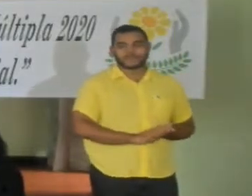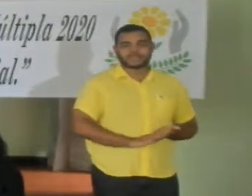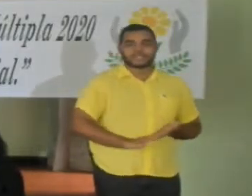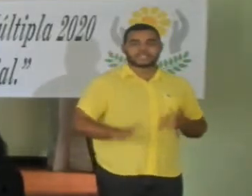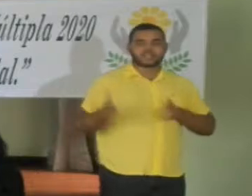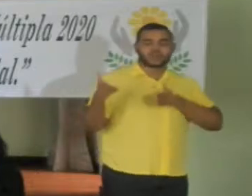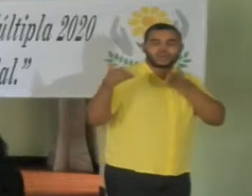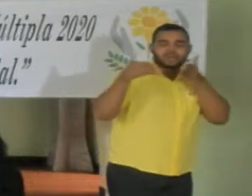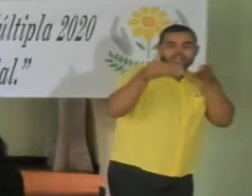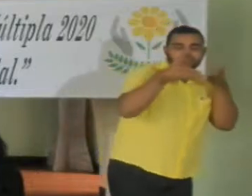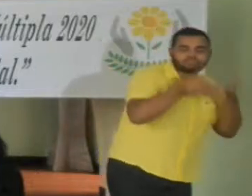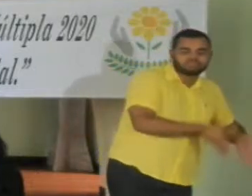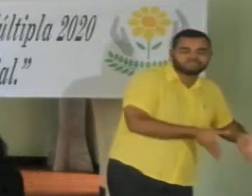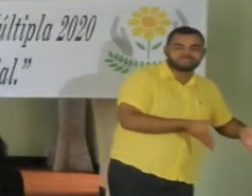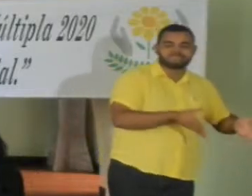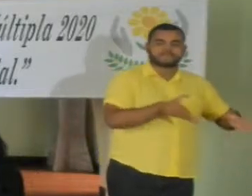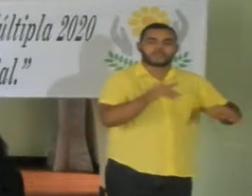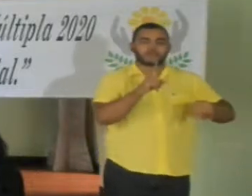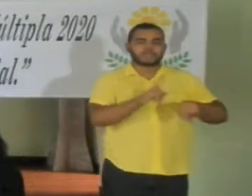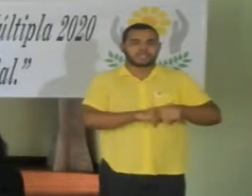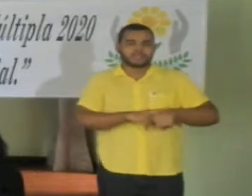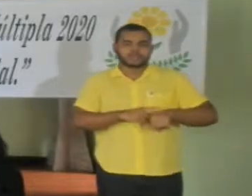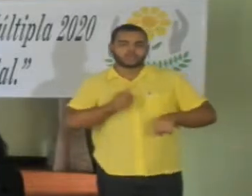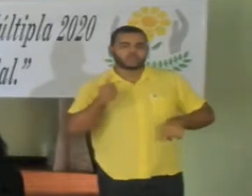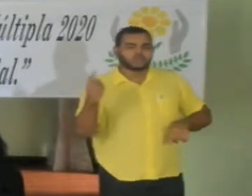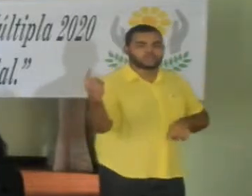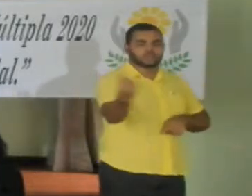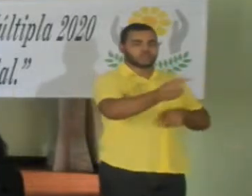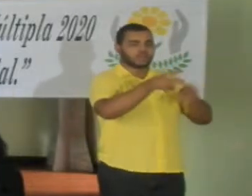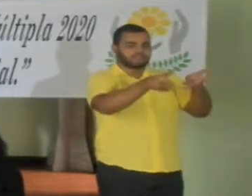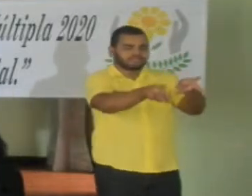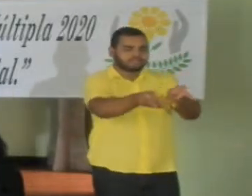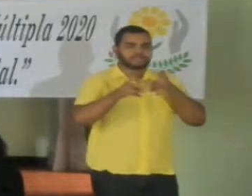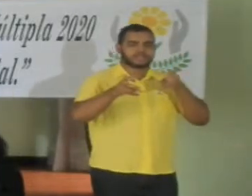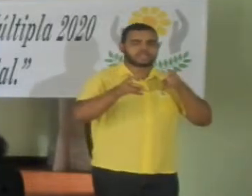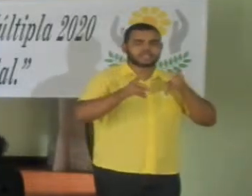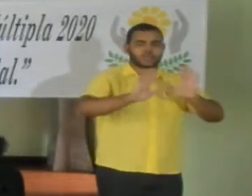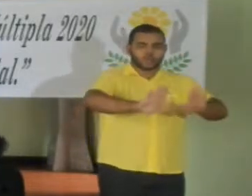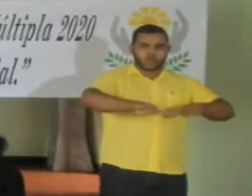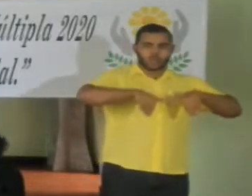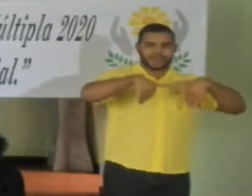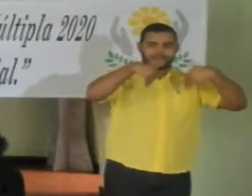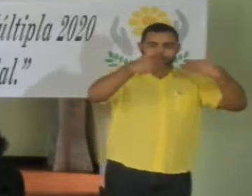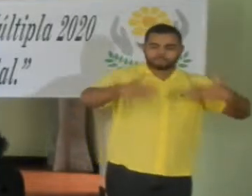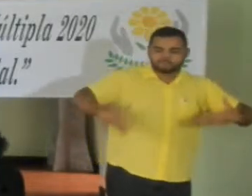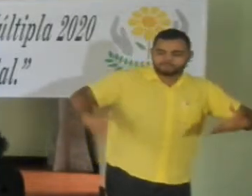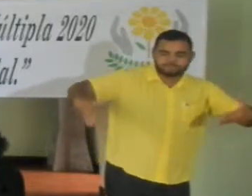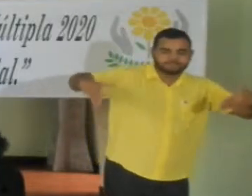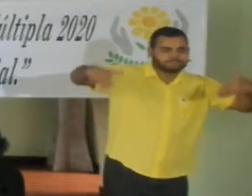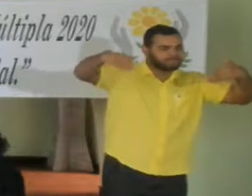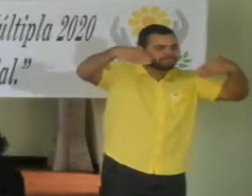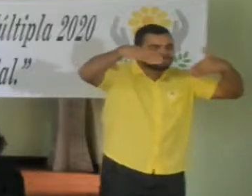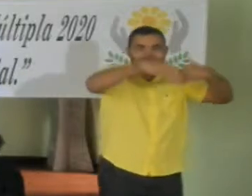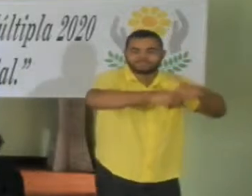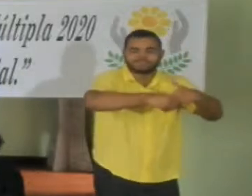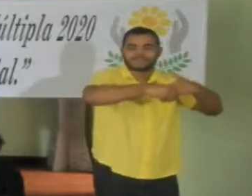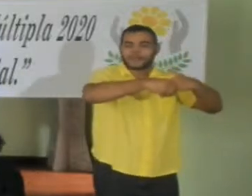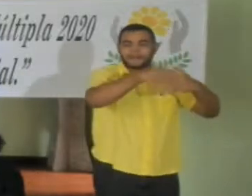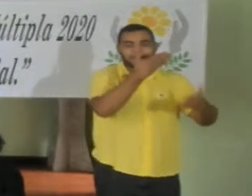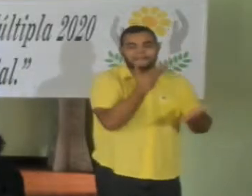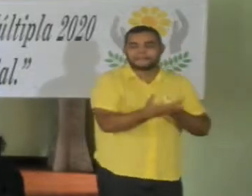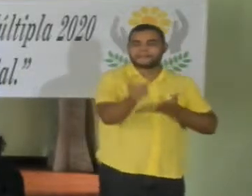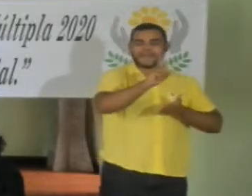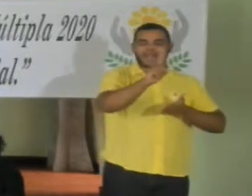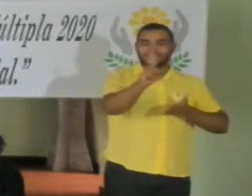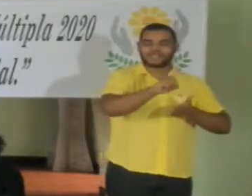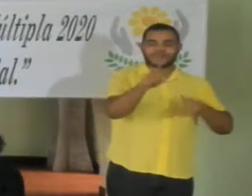Chegará um momento em que perceberemos que quando damos a mão, não perdemos e nem